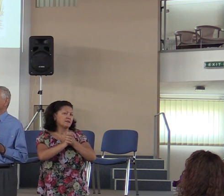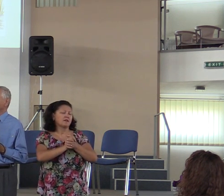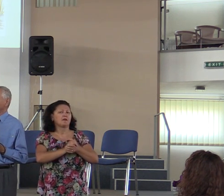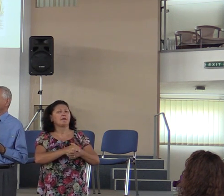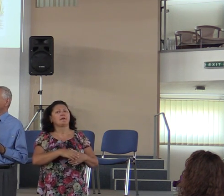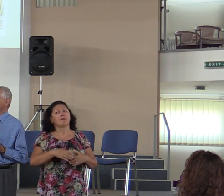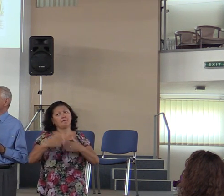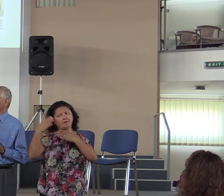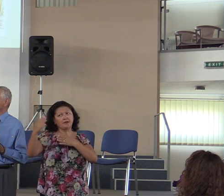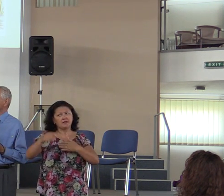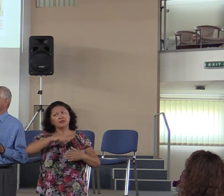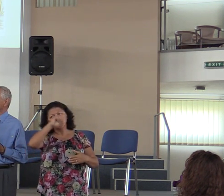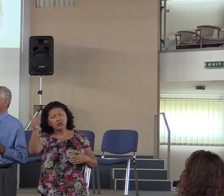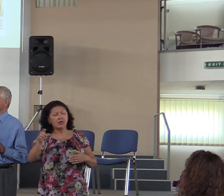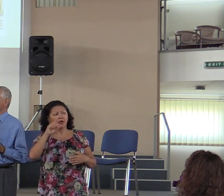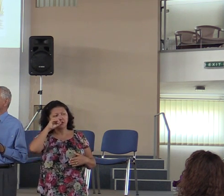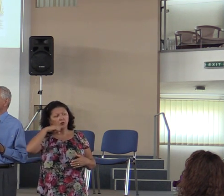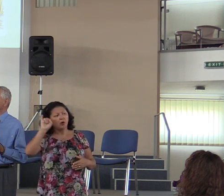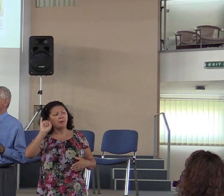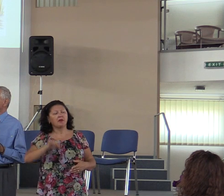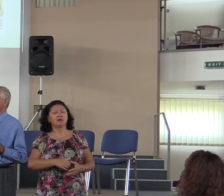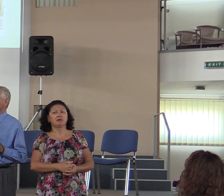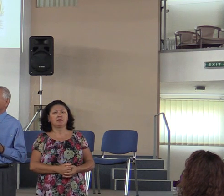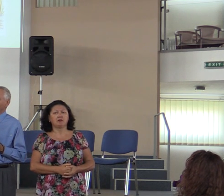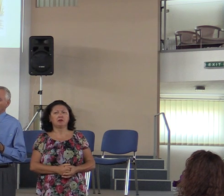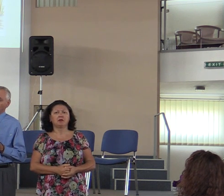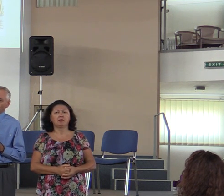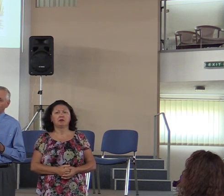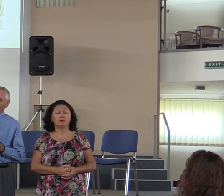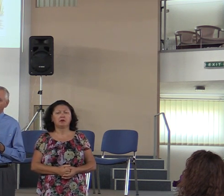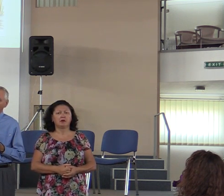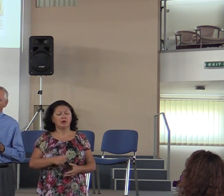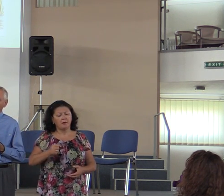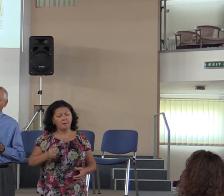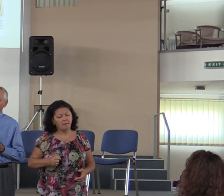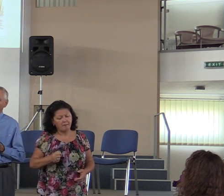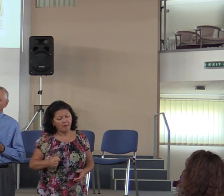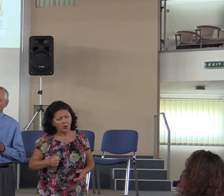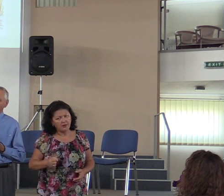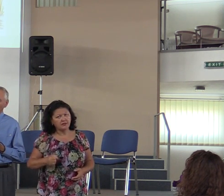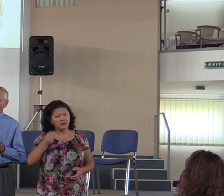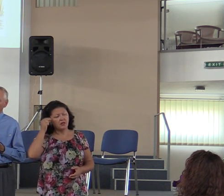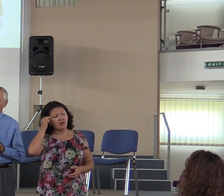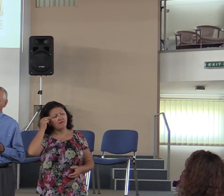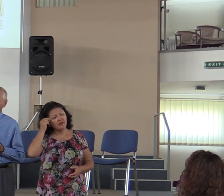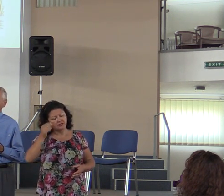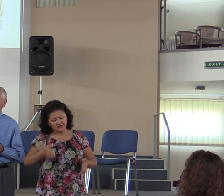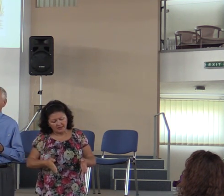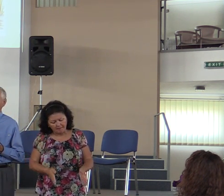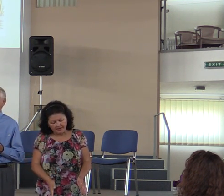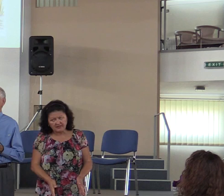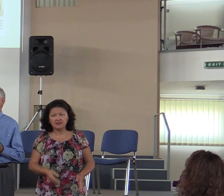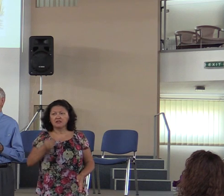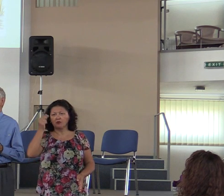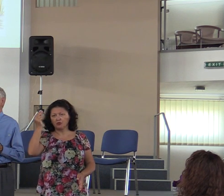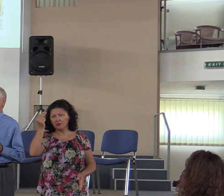that it is God's presence that will make a difference. Moise ne învață că este prezența lui Dumnezeu care